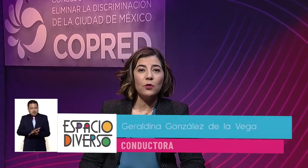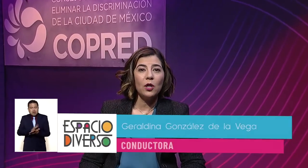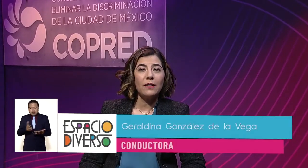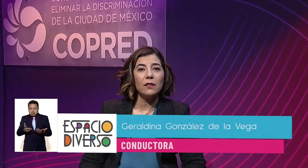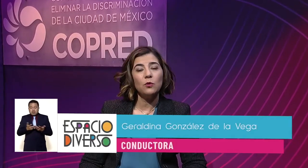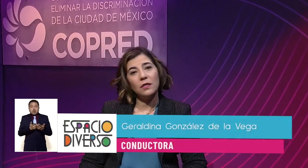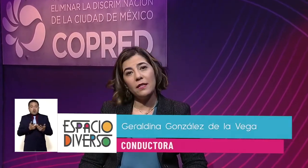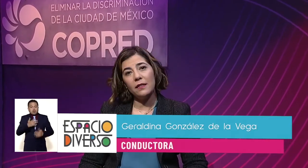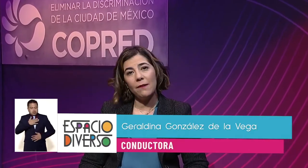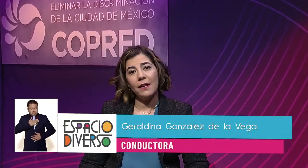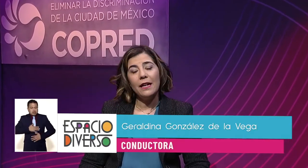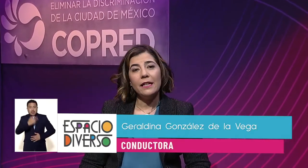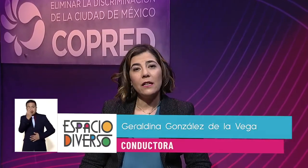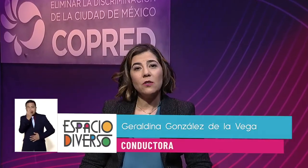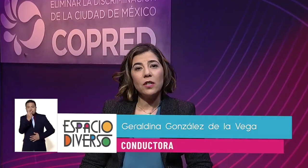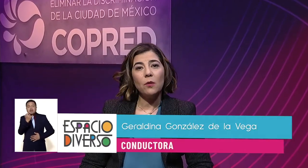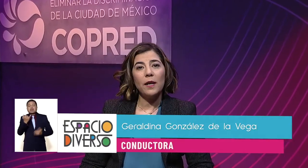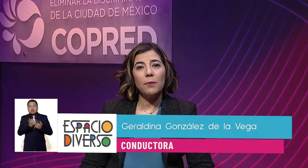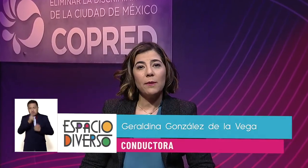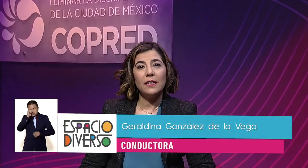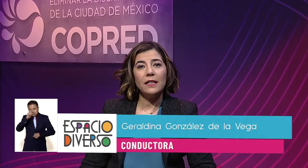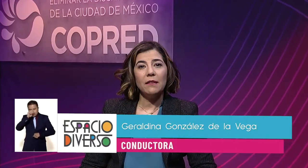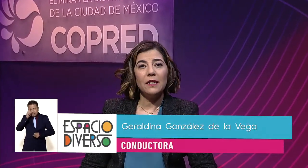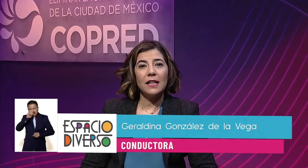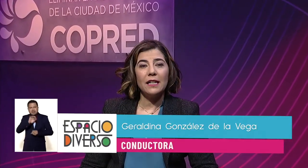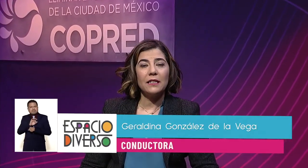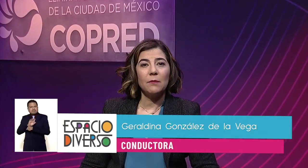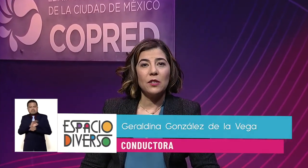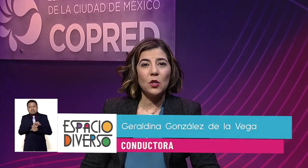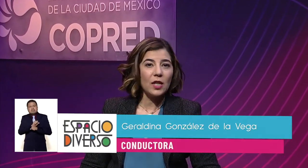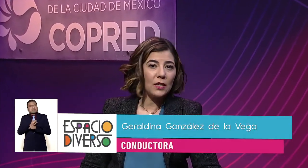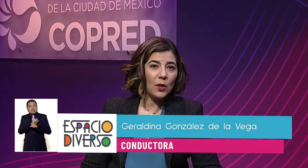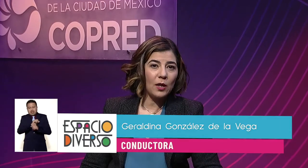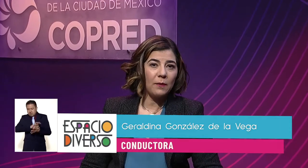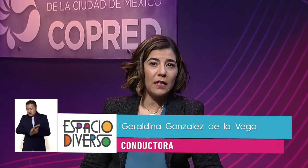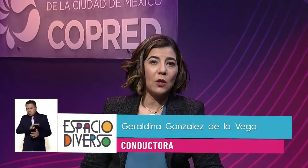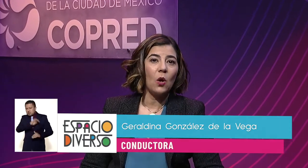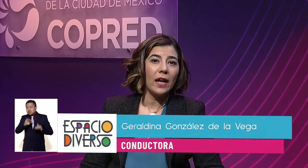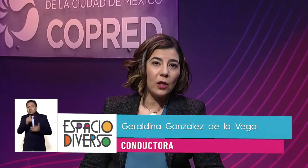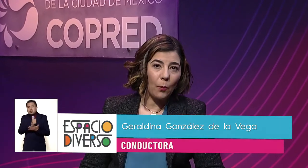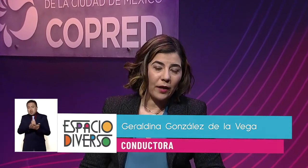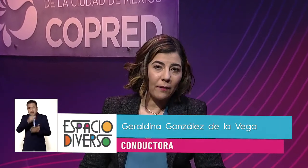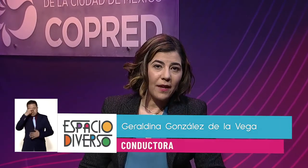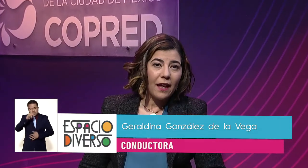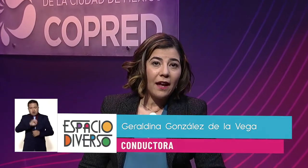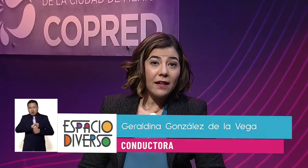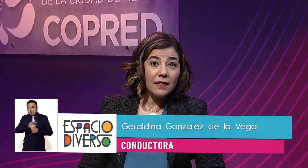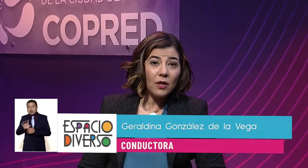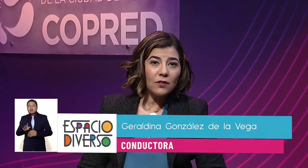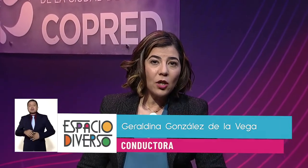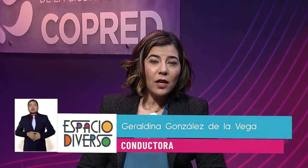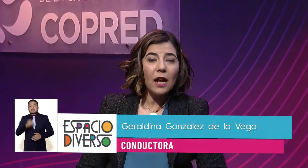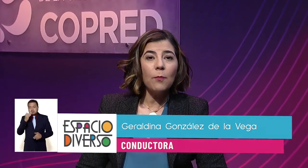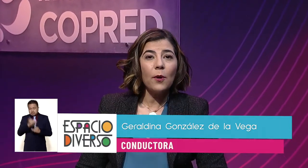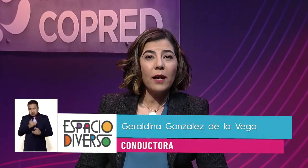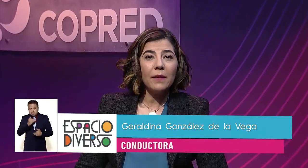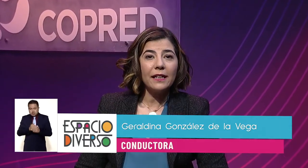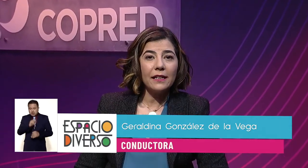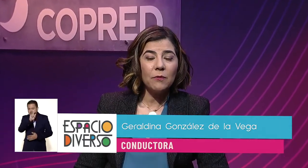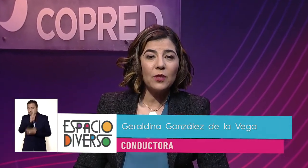entre Justicia TV y el Consejo para Prevenir y Eliminar la Discriminación de la Ciudad de México, el COPRED. En esta ocasión, el programa que tenemos el día